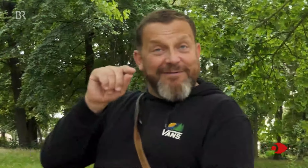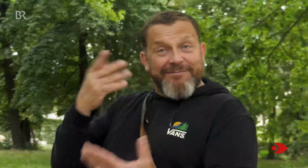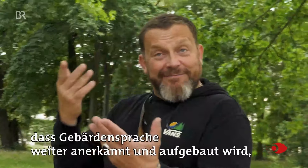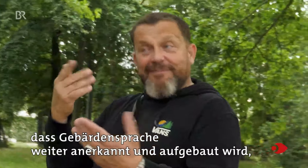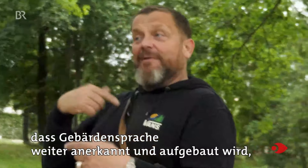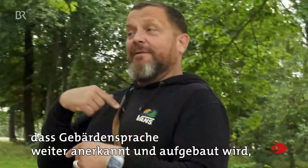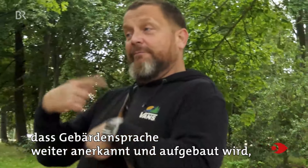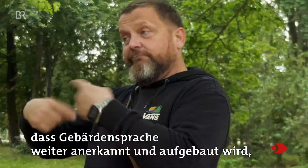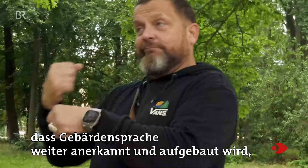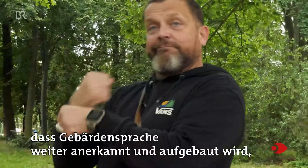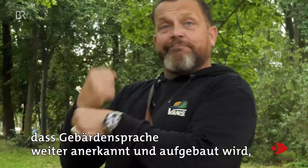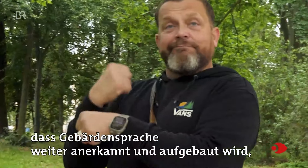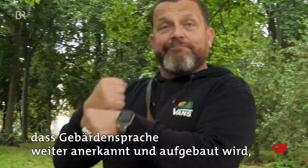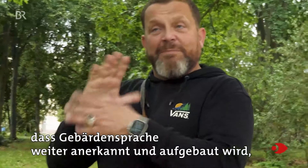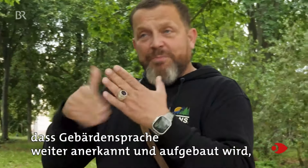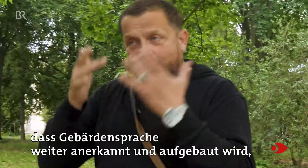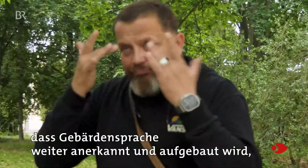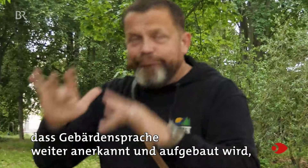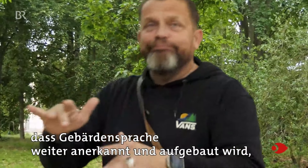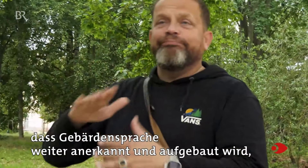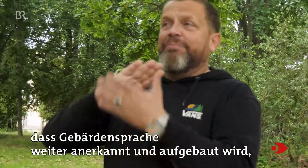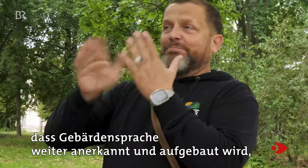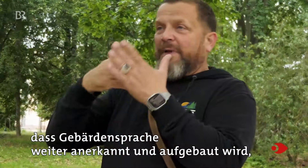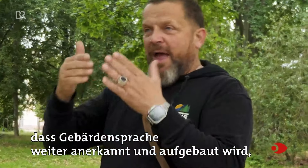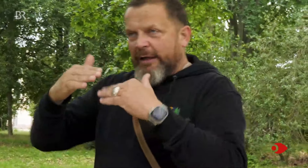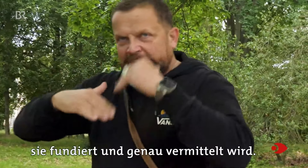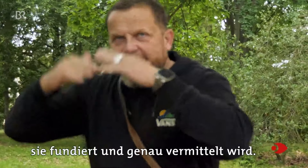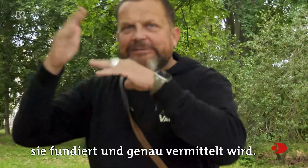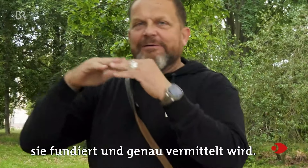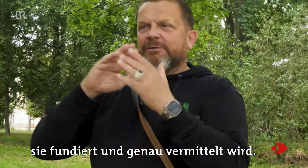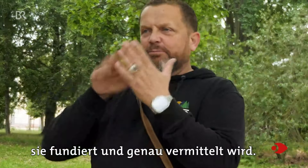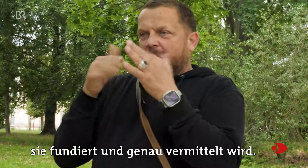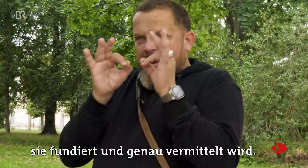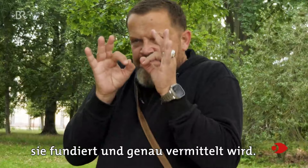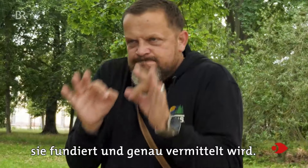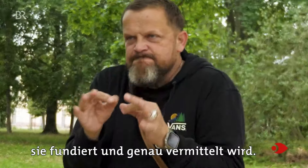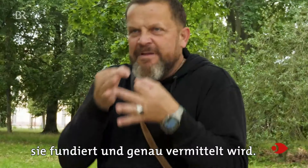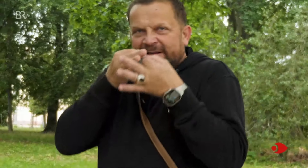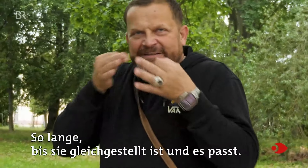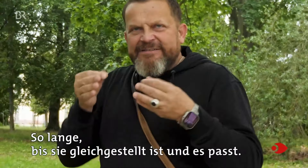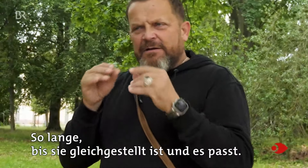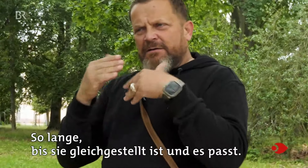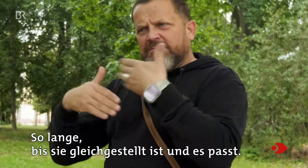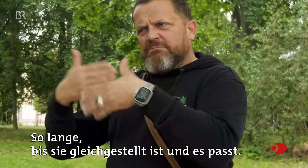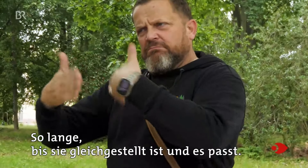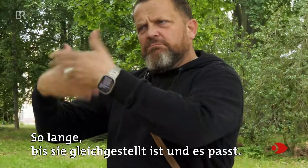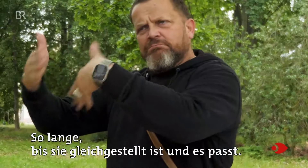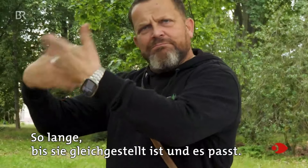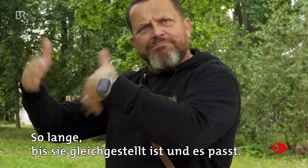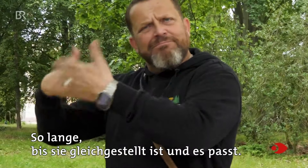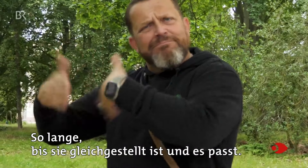arbeiten, dass Gebärdensprache weiter anerkannt und aufgebaut wird. Sie fundiert und genau vermittelt wird, so lange, bis sie gleichgestellt ist und es